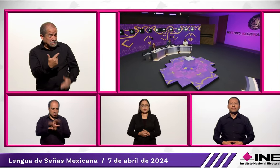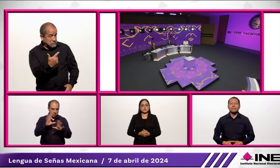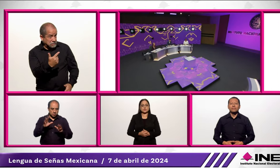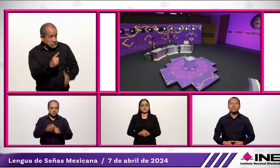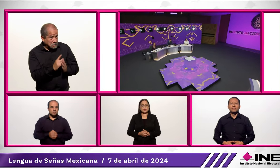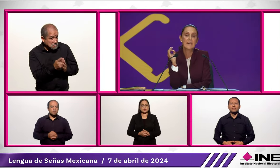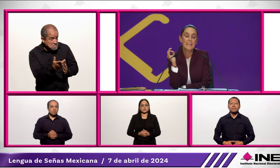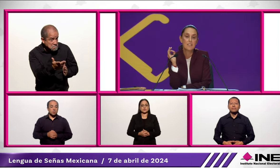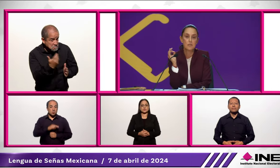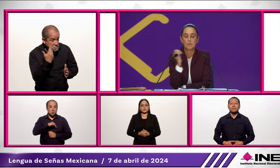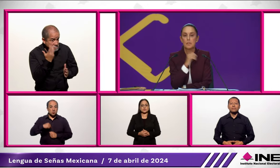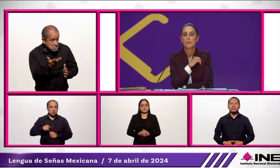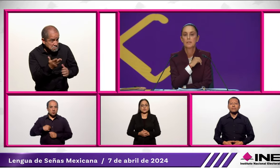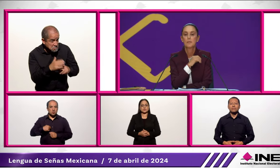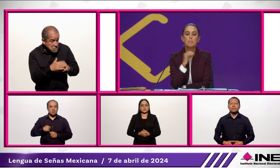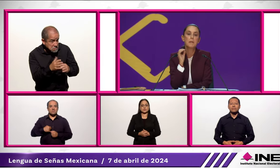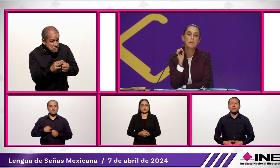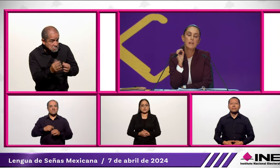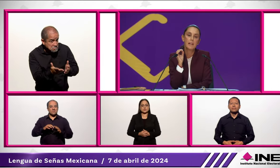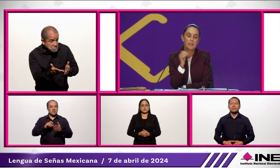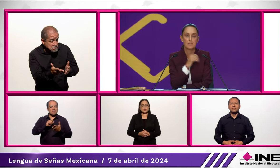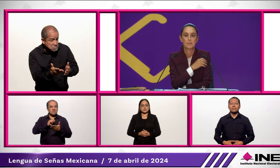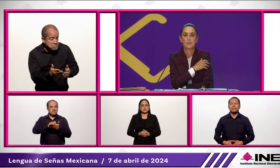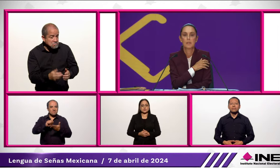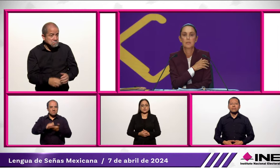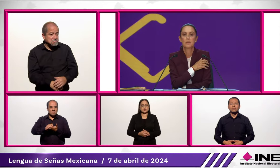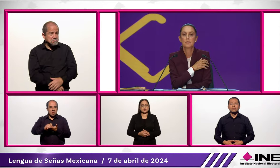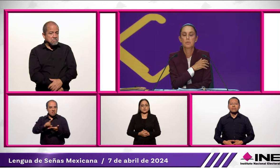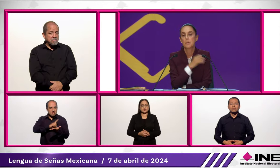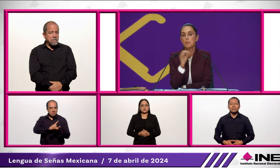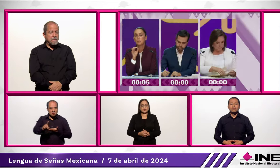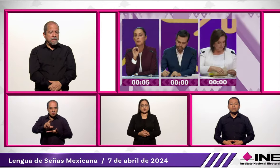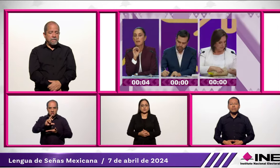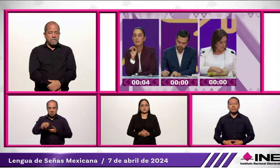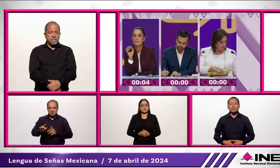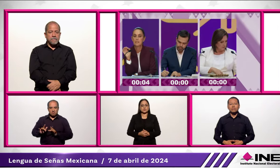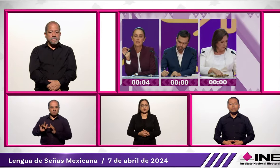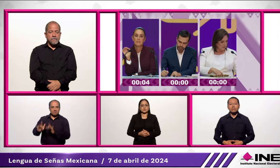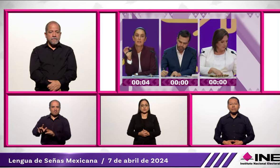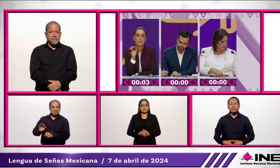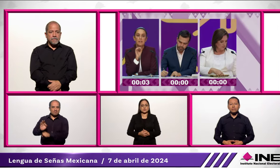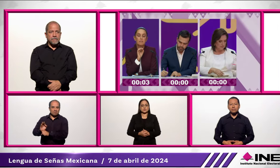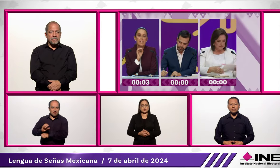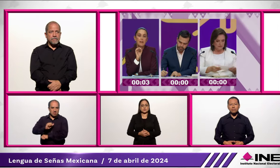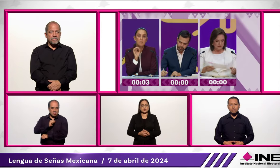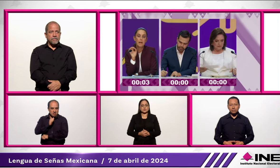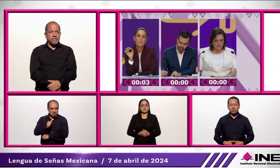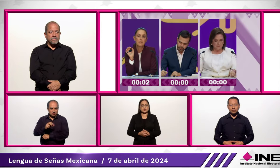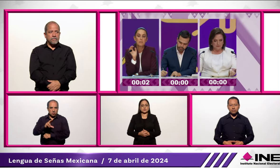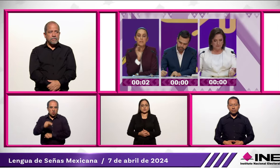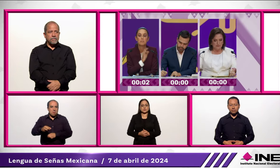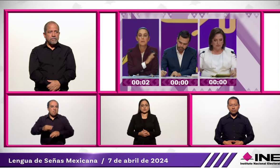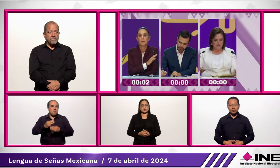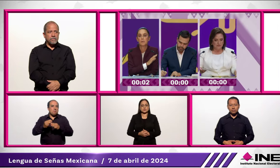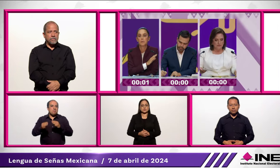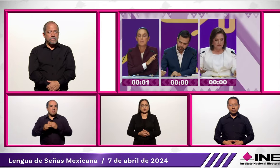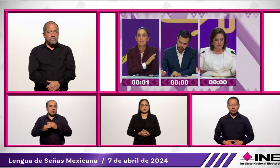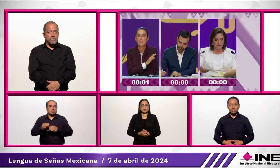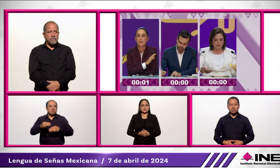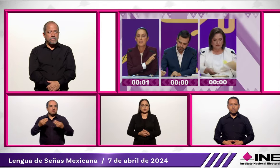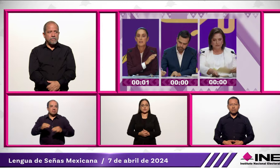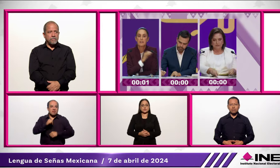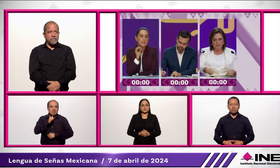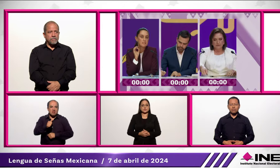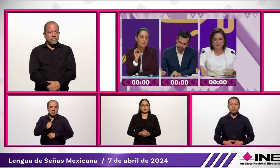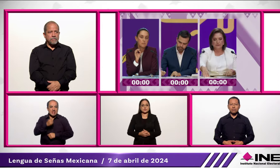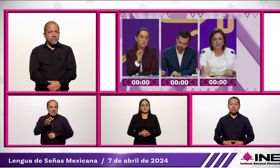Nosotros construimos derechos, no privilegios. No construimos mercancías, que fue la máxima del periodo